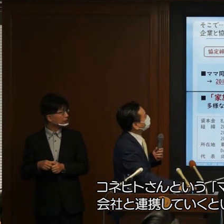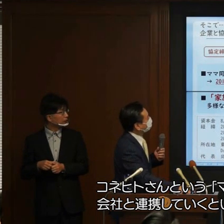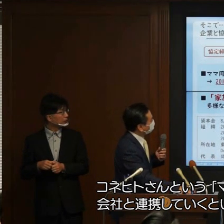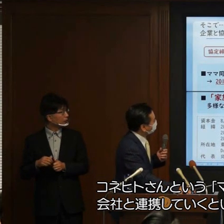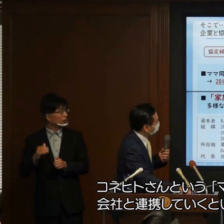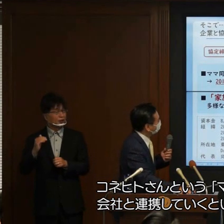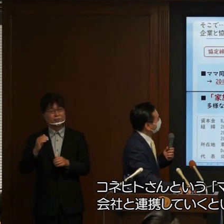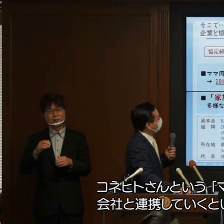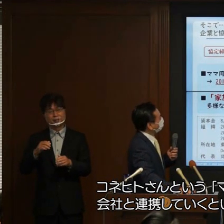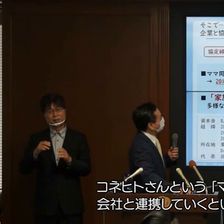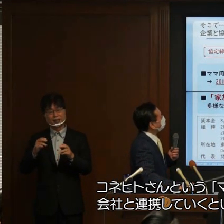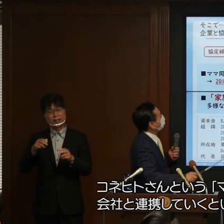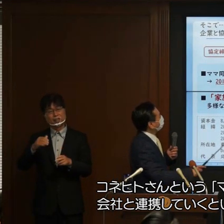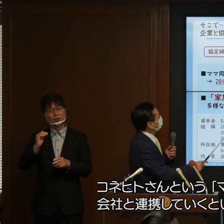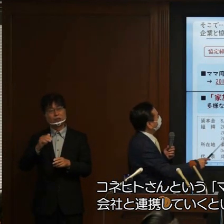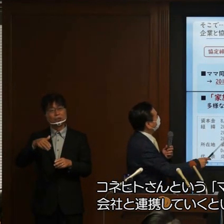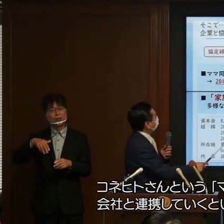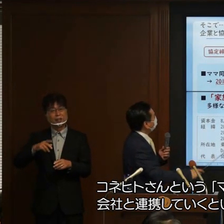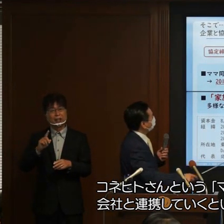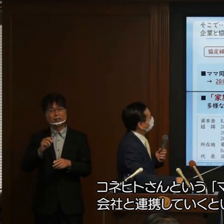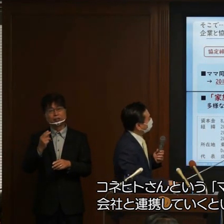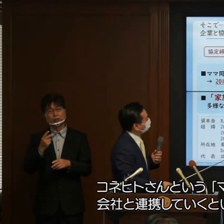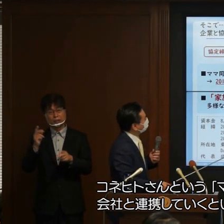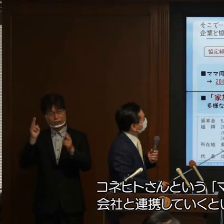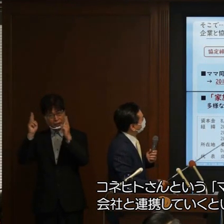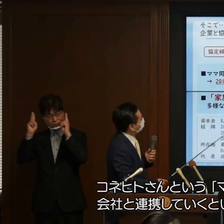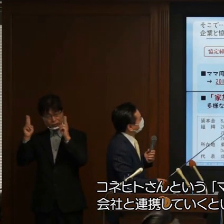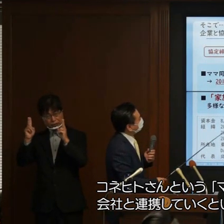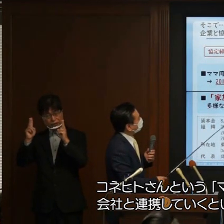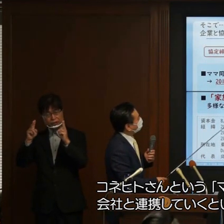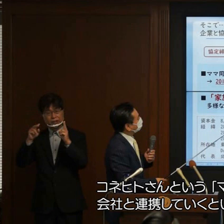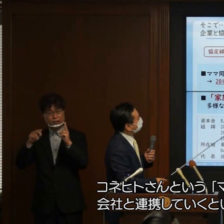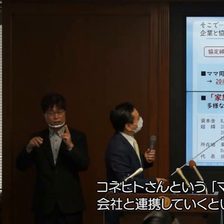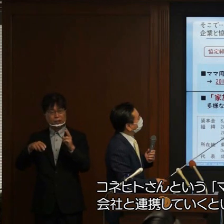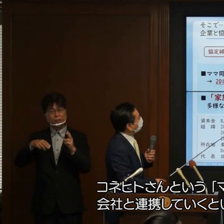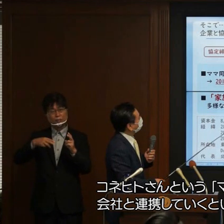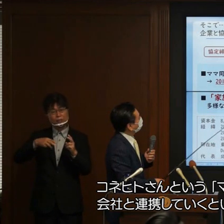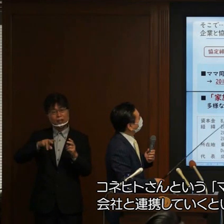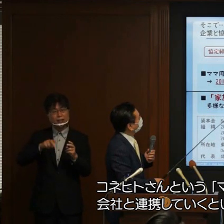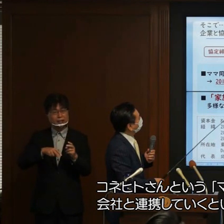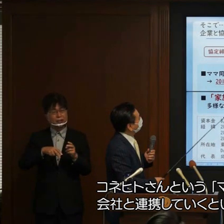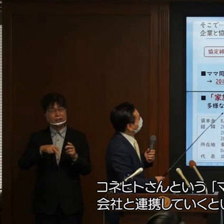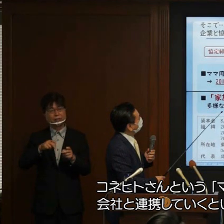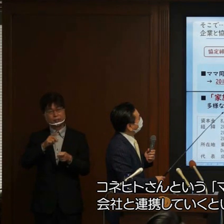コネヒトさんという、ママリを運営している会社と、